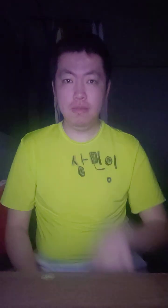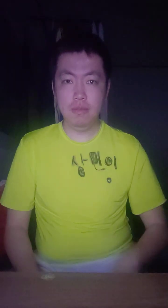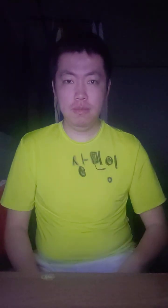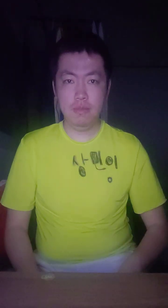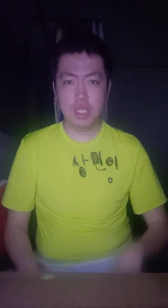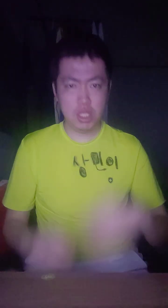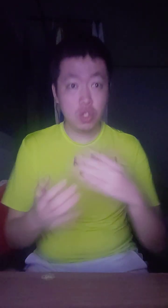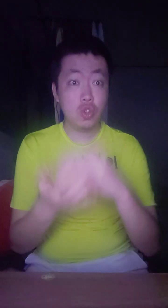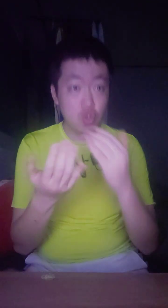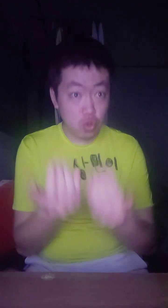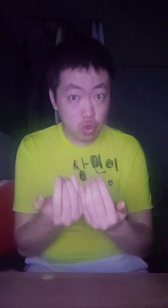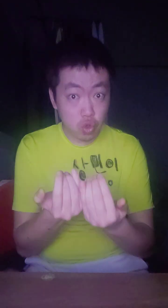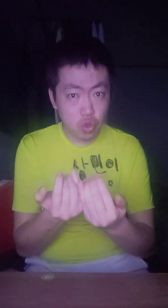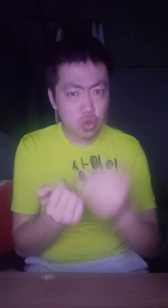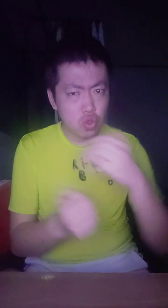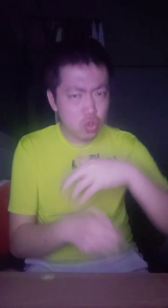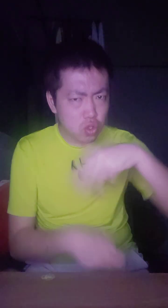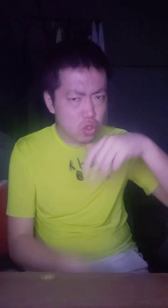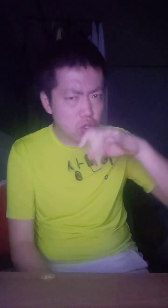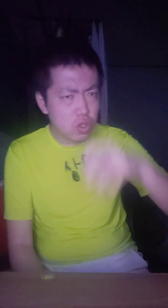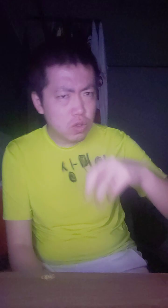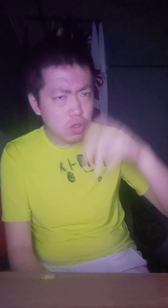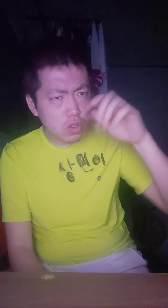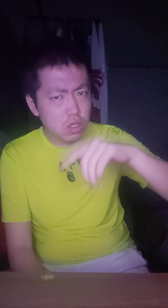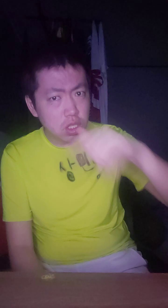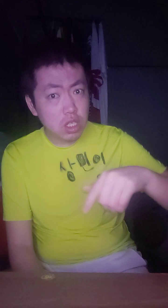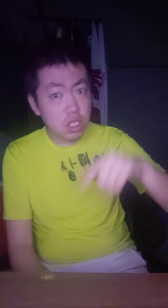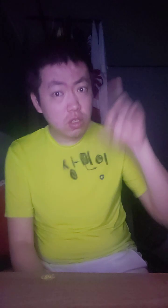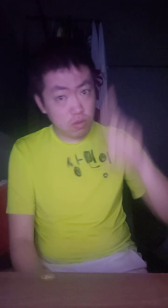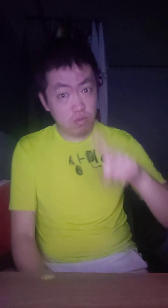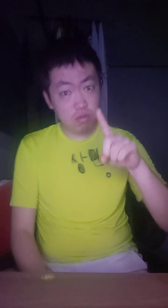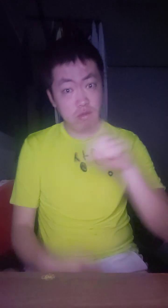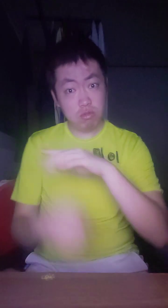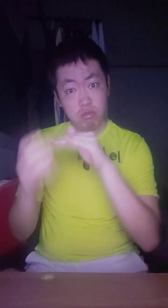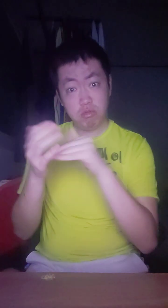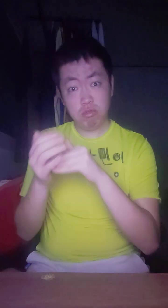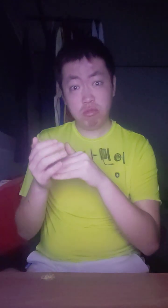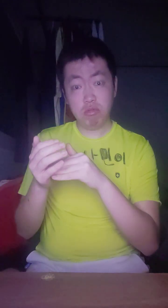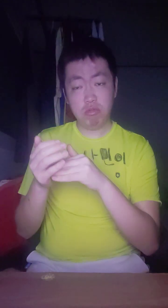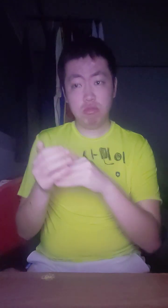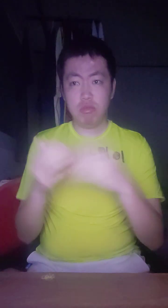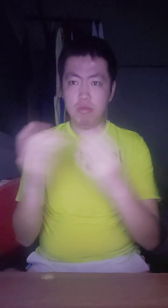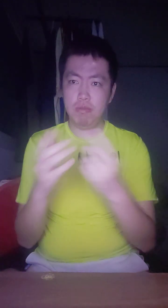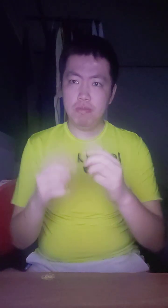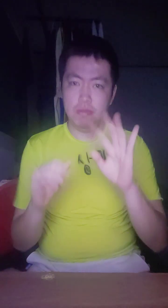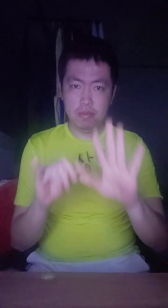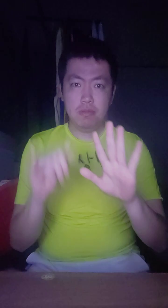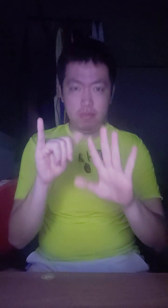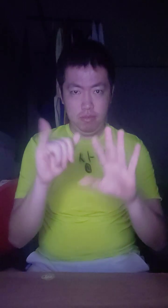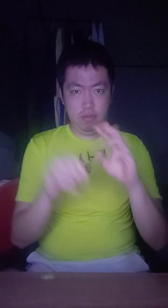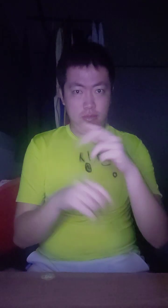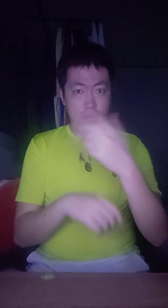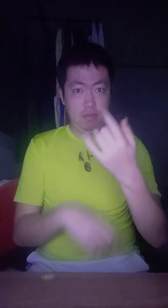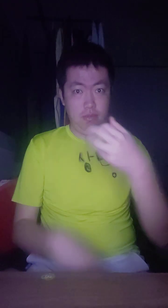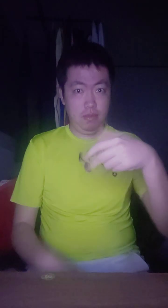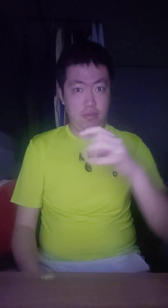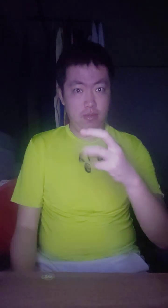해당 분소는 탐지기 되고 이후에 일세 점검 지시가 있기까지 1년 6개월 동안 상사의 점검도 실시하지